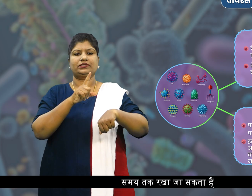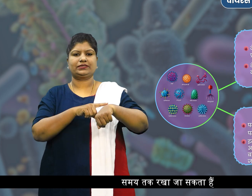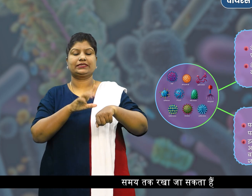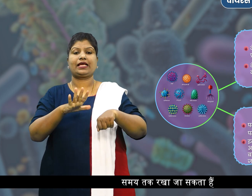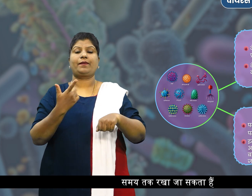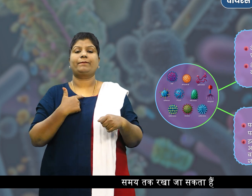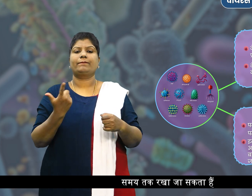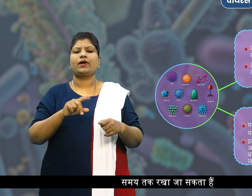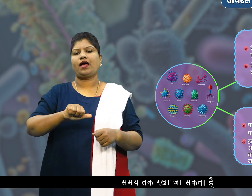है।